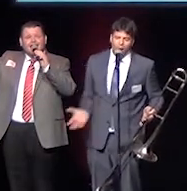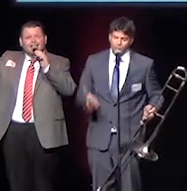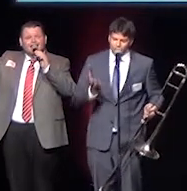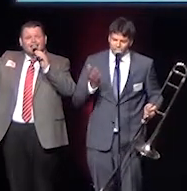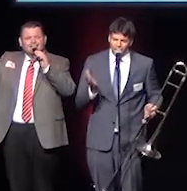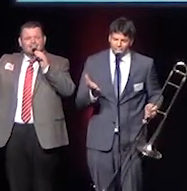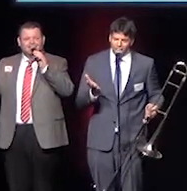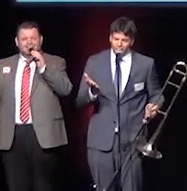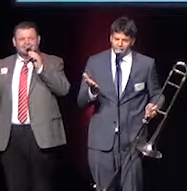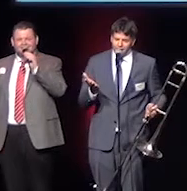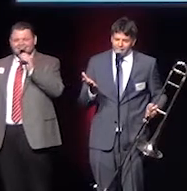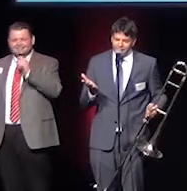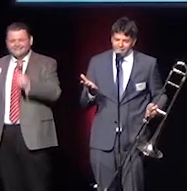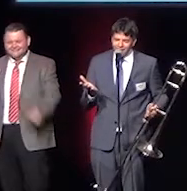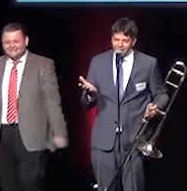Oh